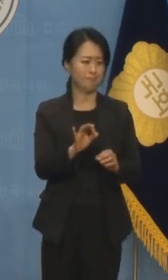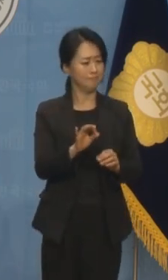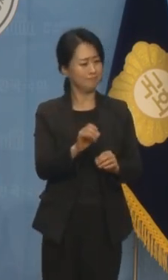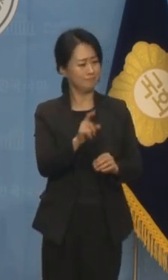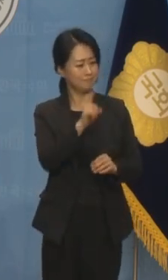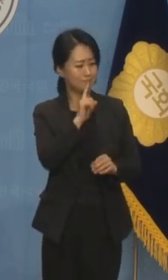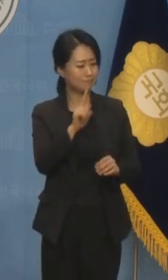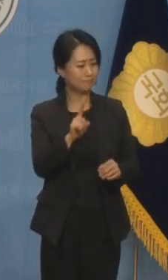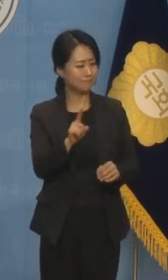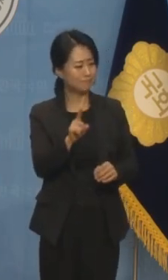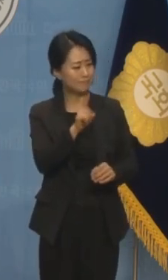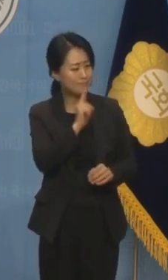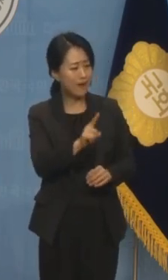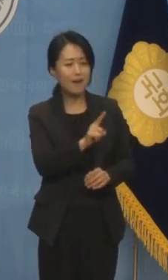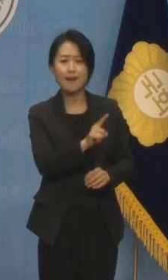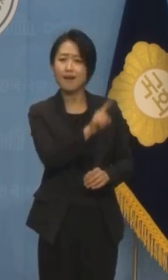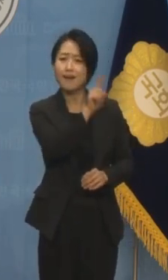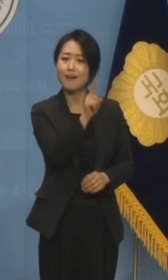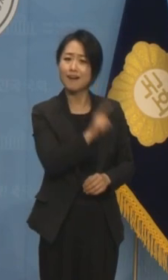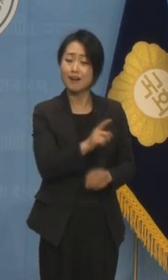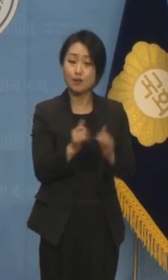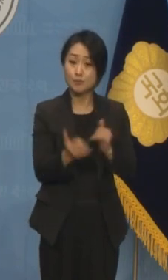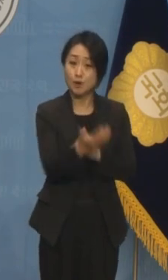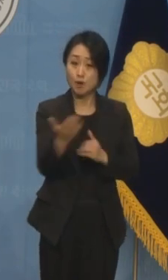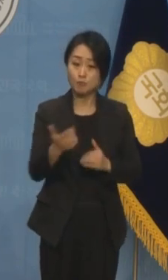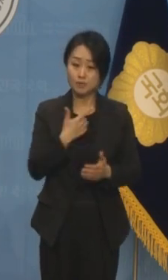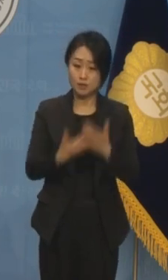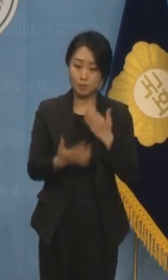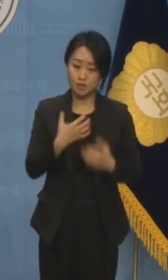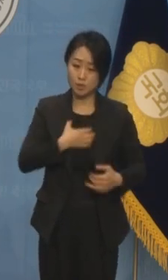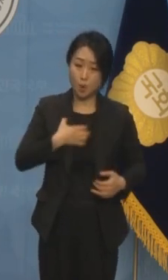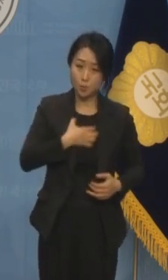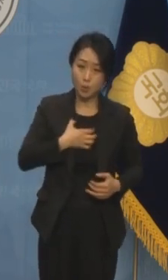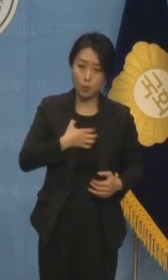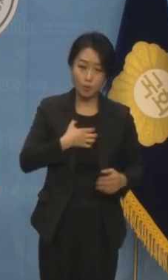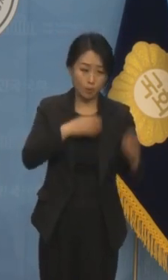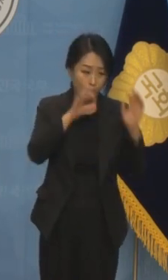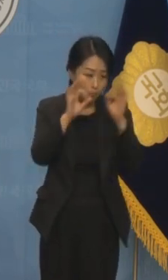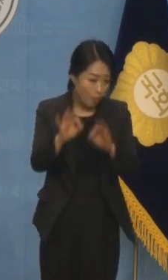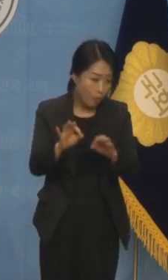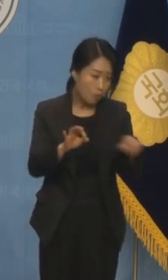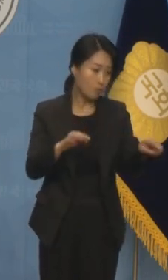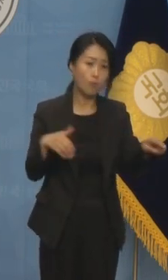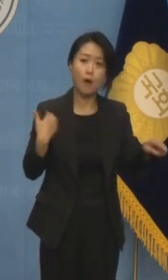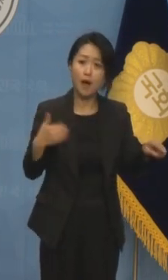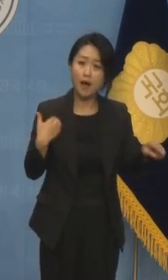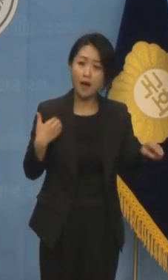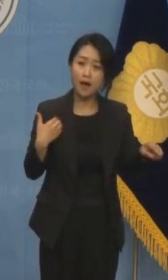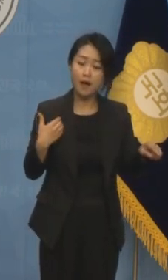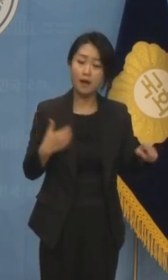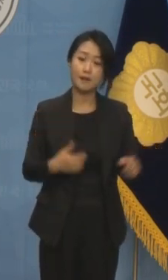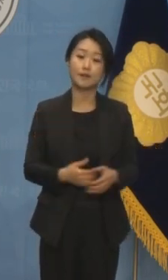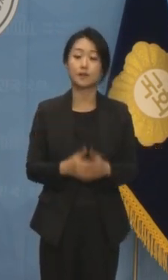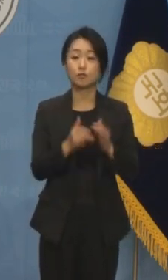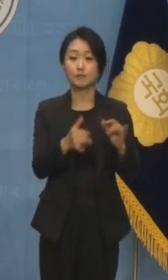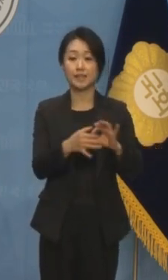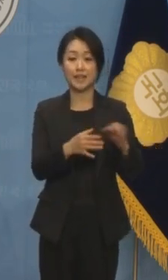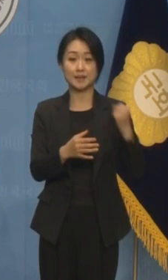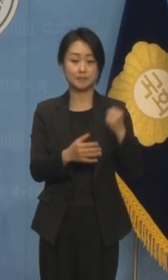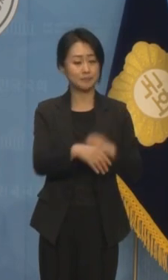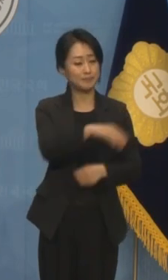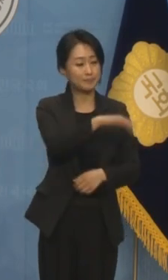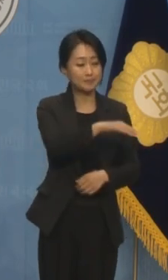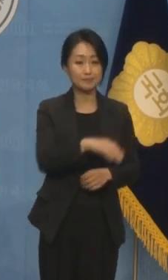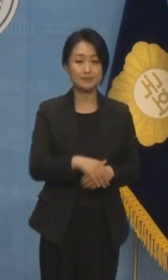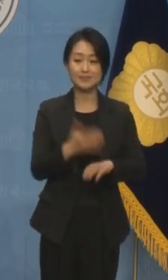없습니다. 국민께서 겪고 계신 고통을 아직도 모릅니까? 국민의힘은 남의